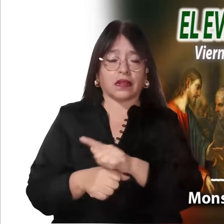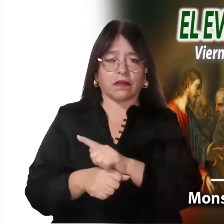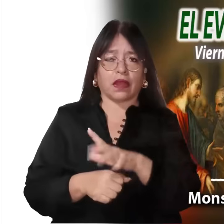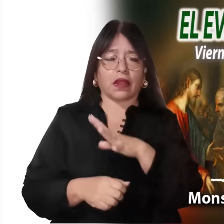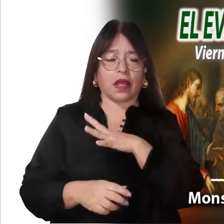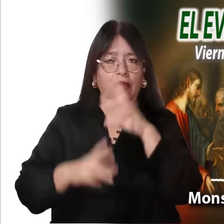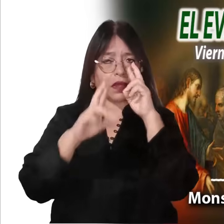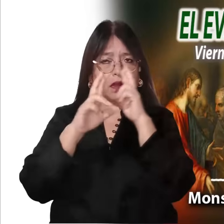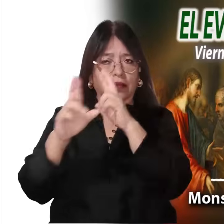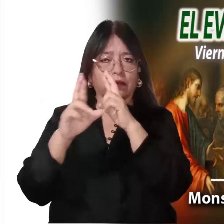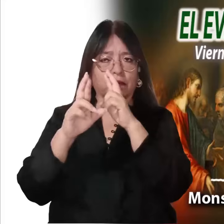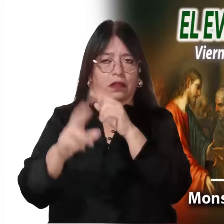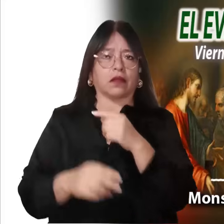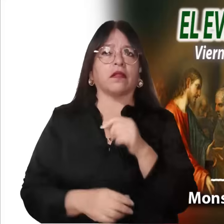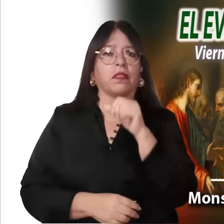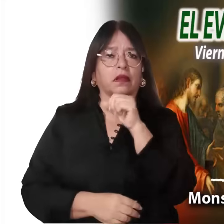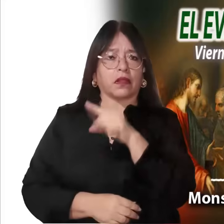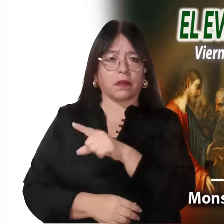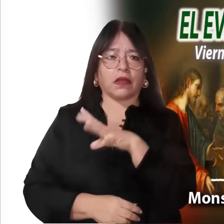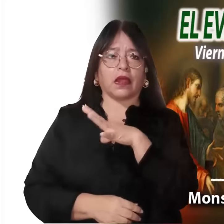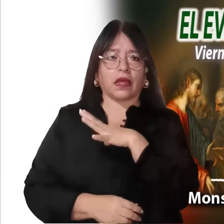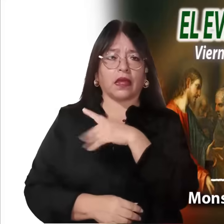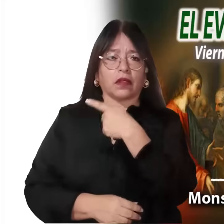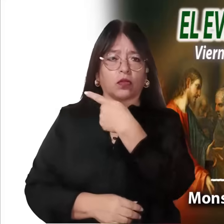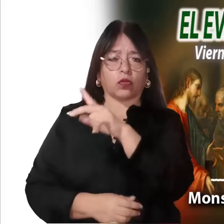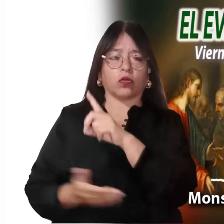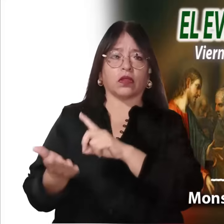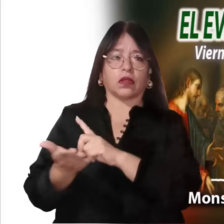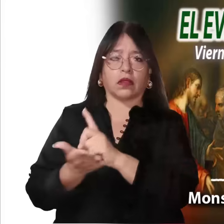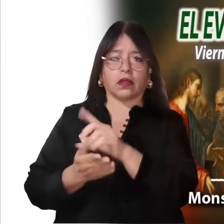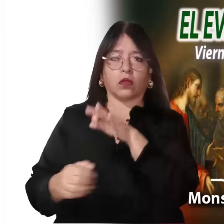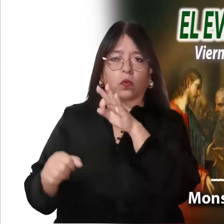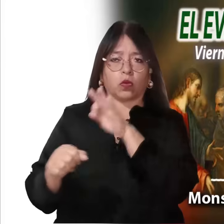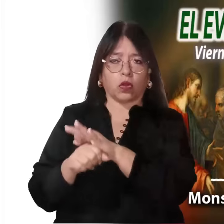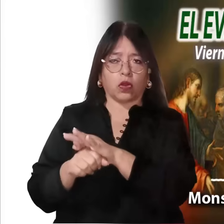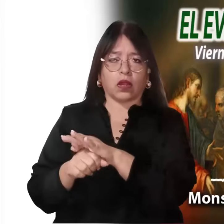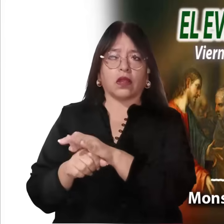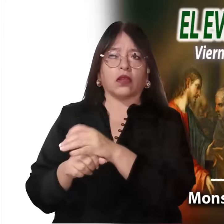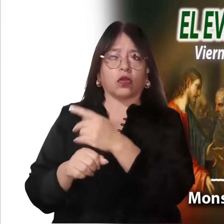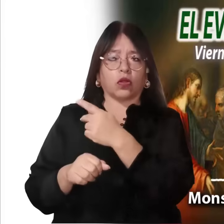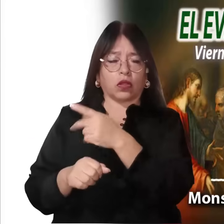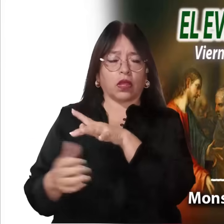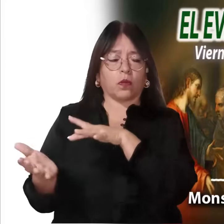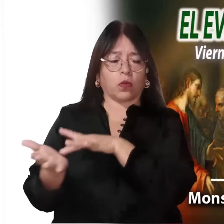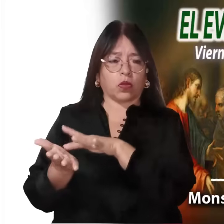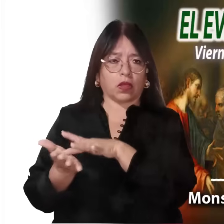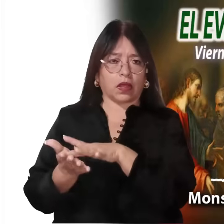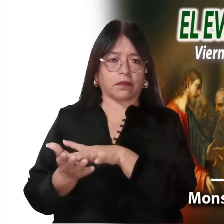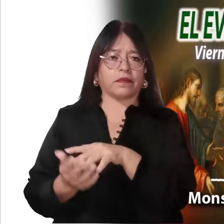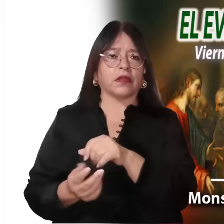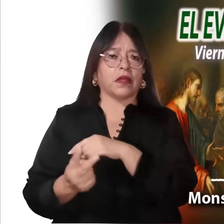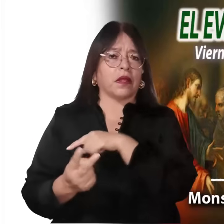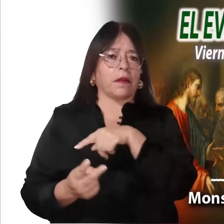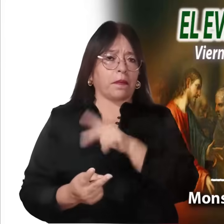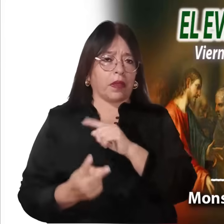se tendrán que buscar leyes y caminos que protejan sus derechos y ayuden a parejas estables de hecho. Pero eso